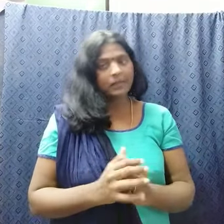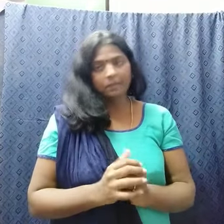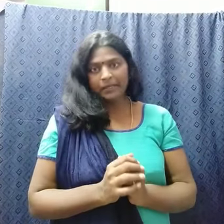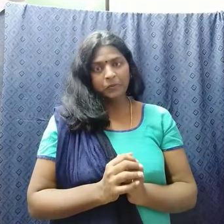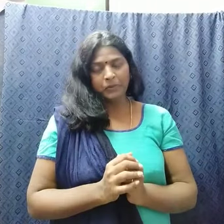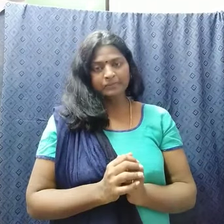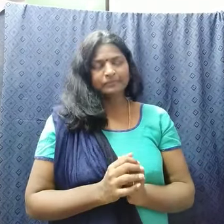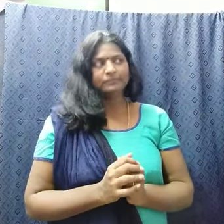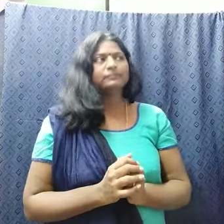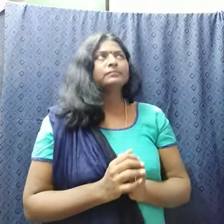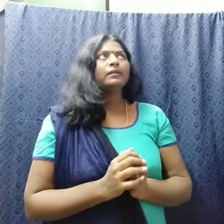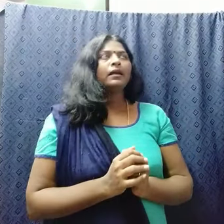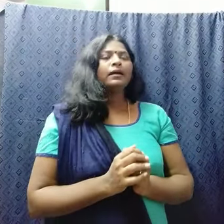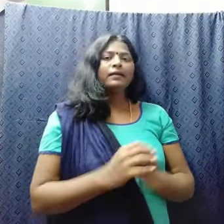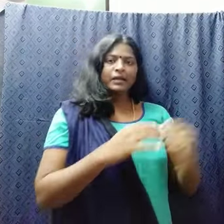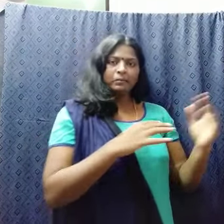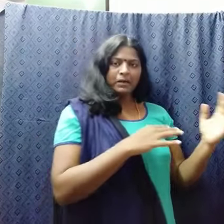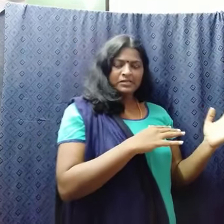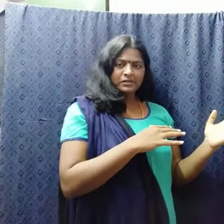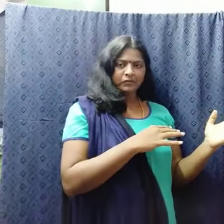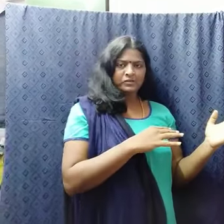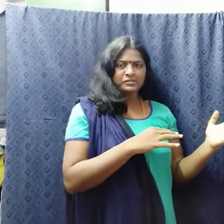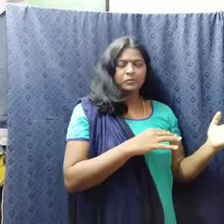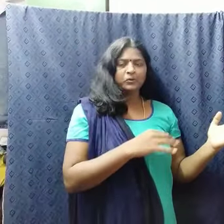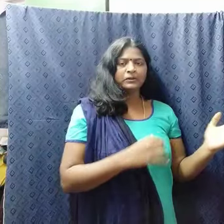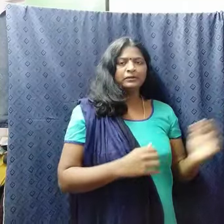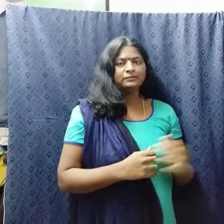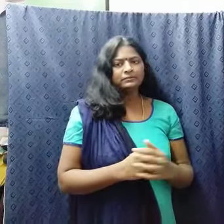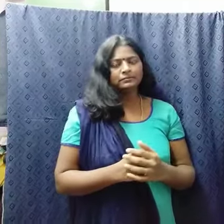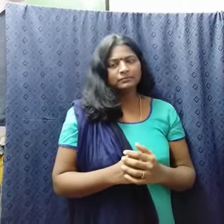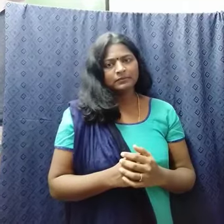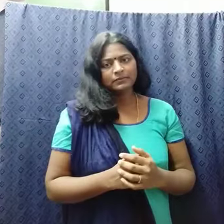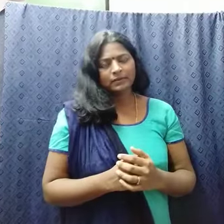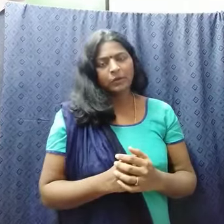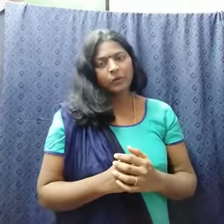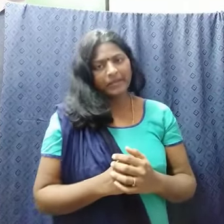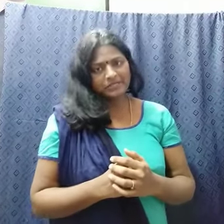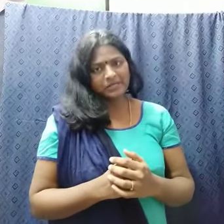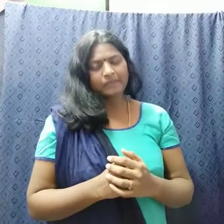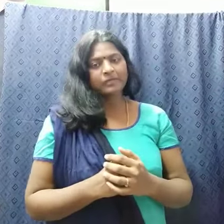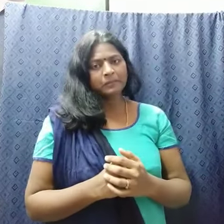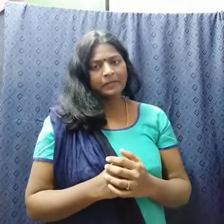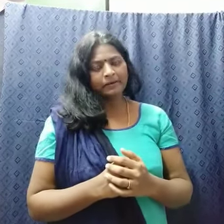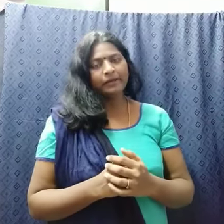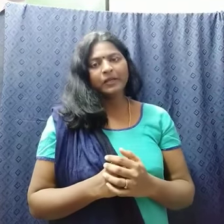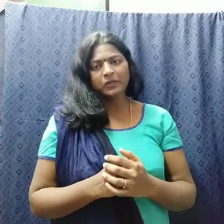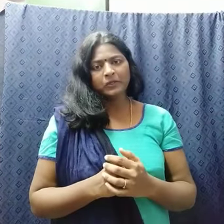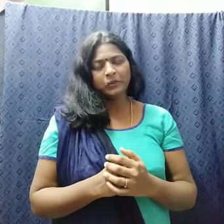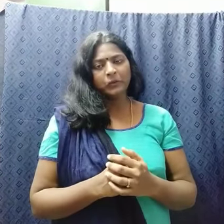பகிர போறேன். நாளைக்கு மார்ச் 31st போது ஒரு HR-ஆ ஒர்க் பண்ற என்னுடைய தோழி